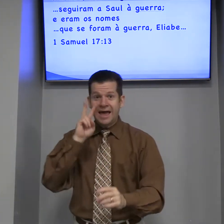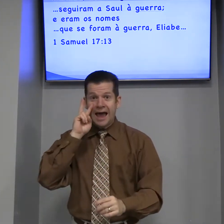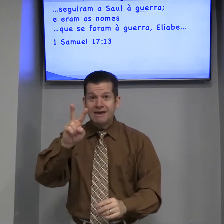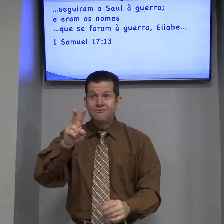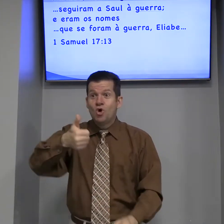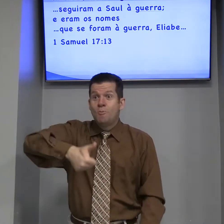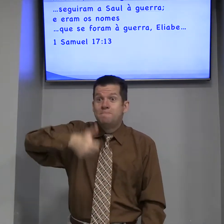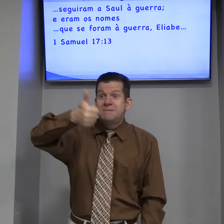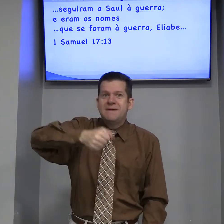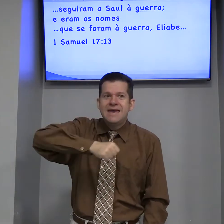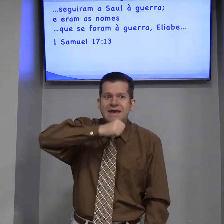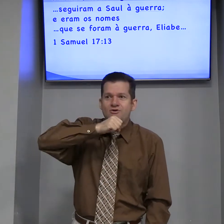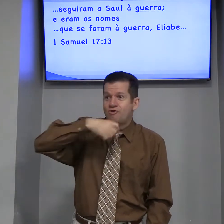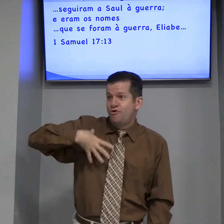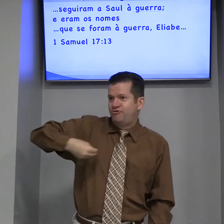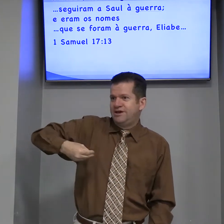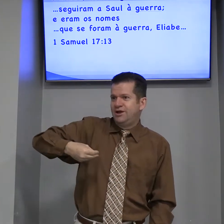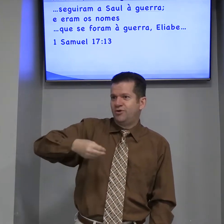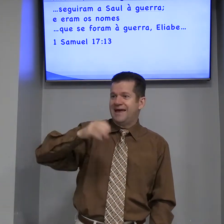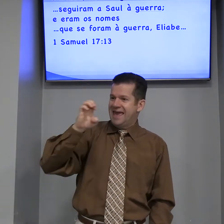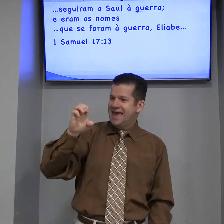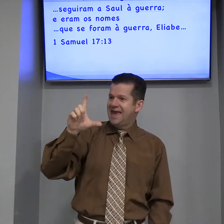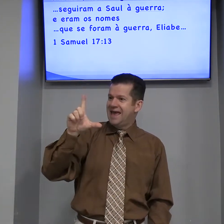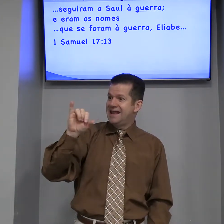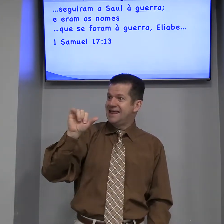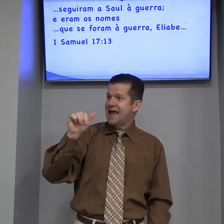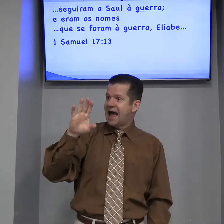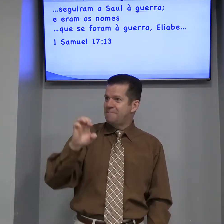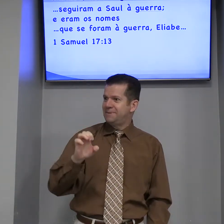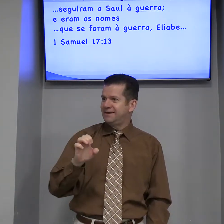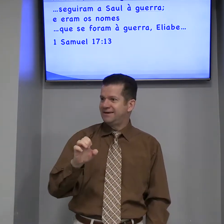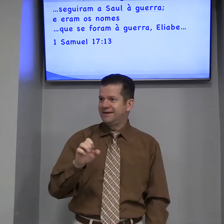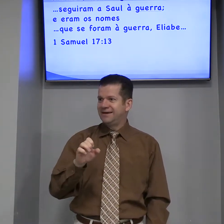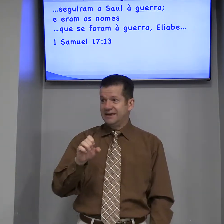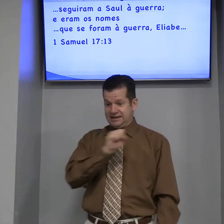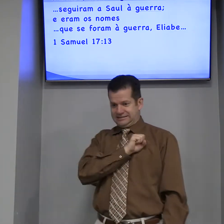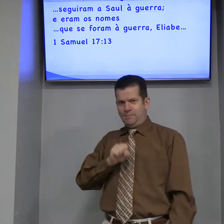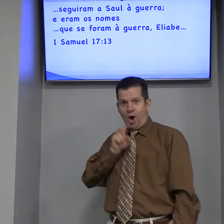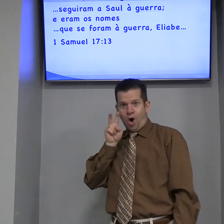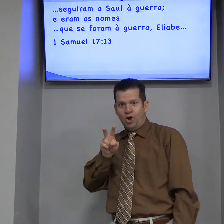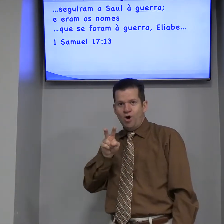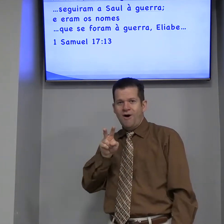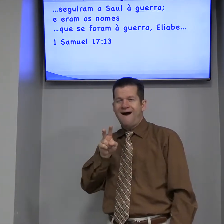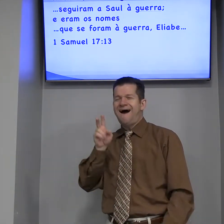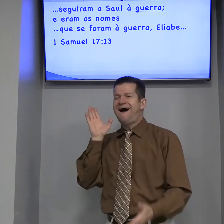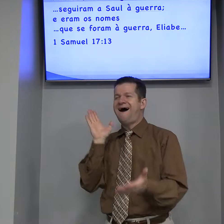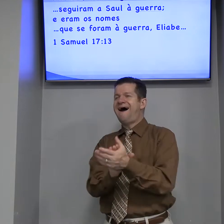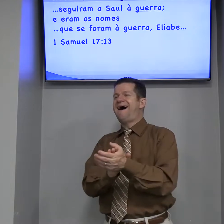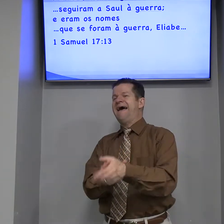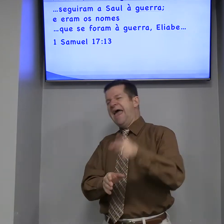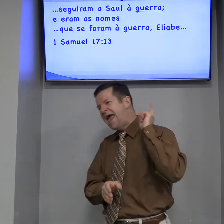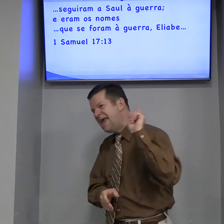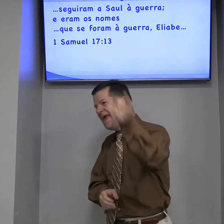Aí viu o primeiro, o filho, Eliabe. Samuel olhou, é